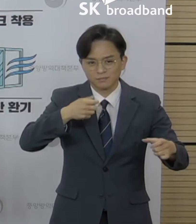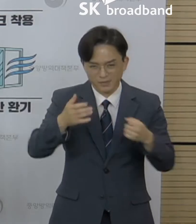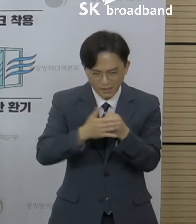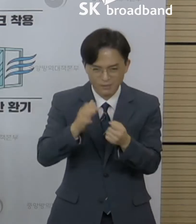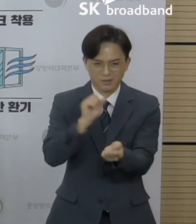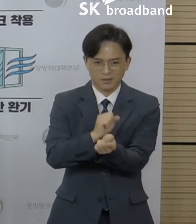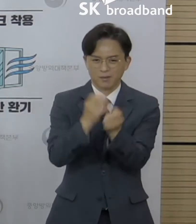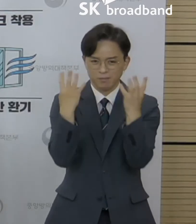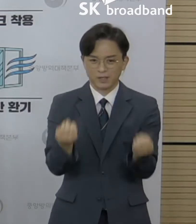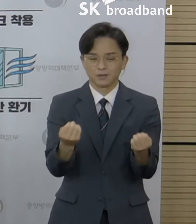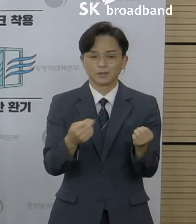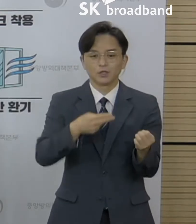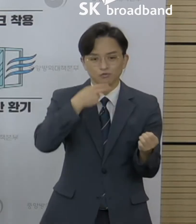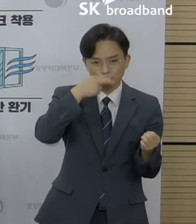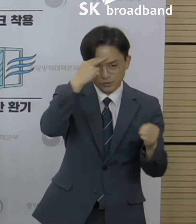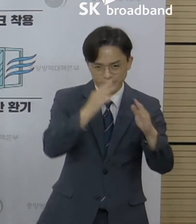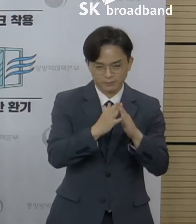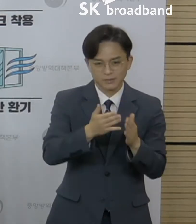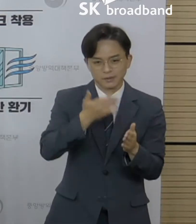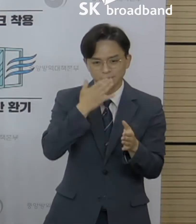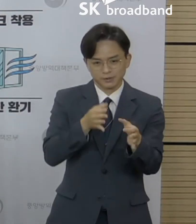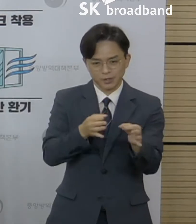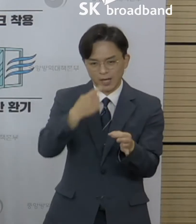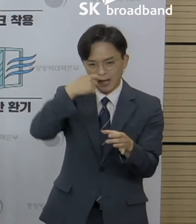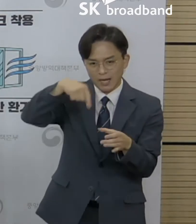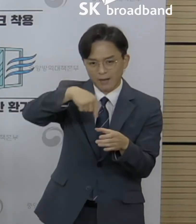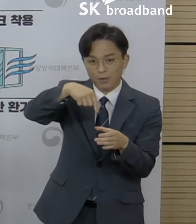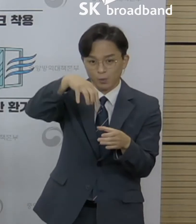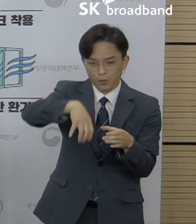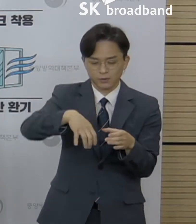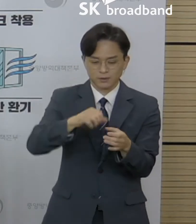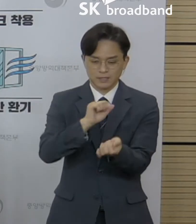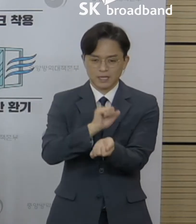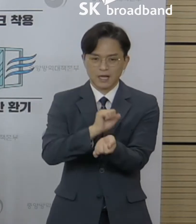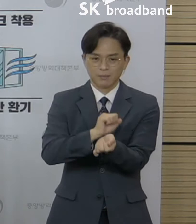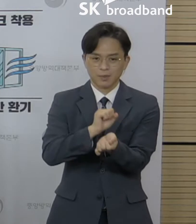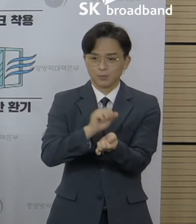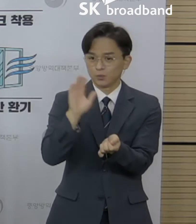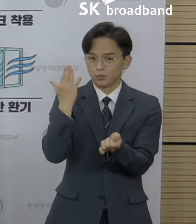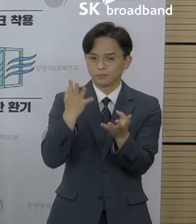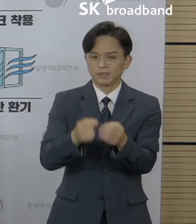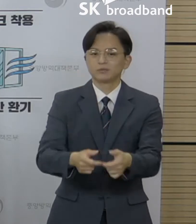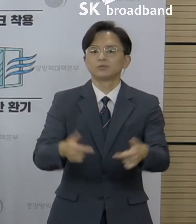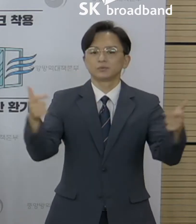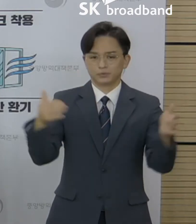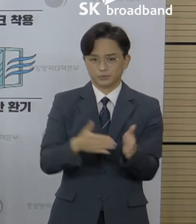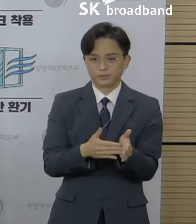주점, 음식점, 카페 등에서 집단 감염이 발생하고 있습니다.